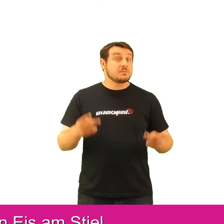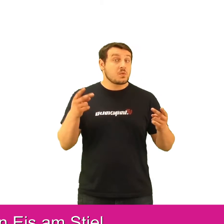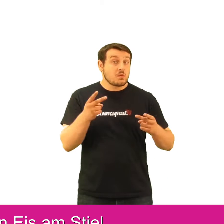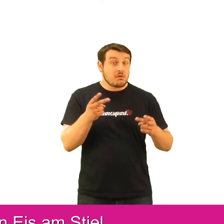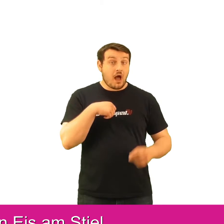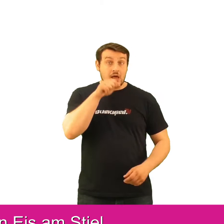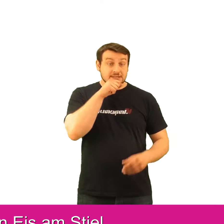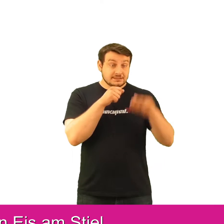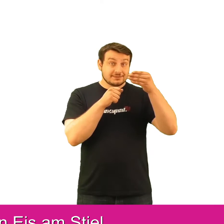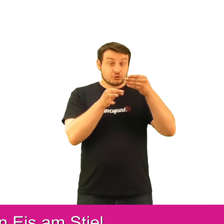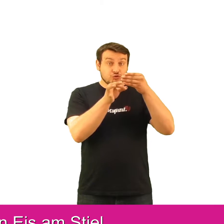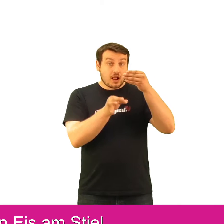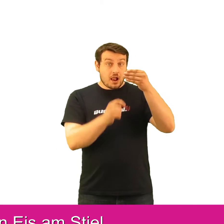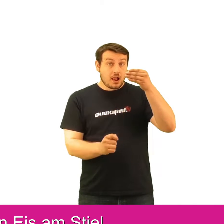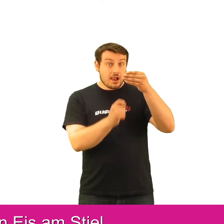Oder man isst ein Eis am Stiel.